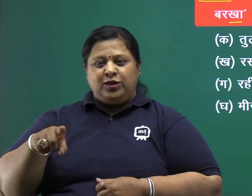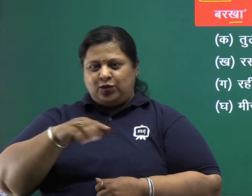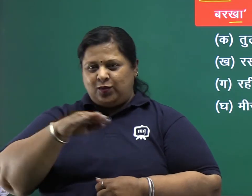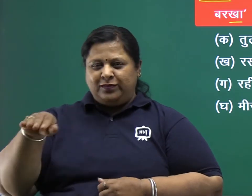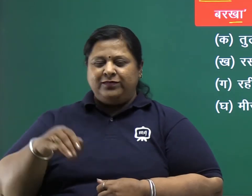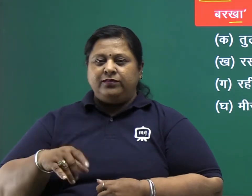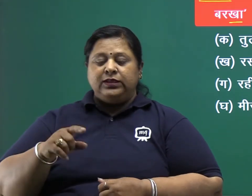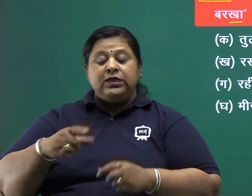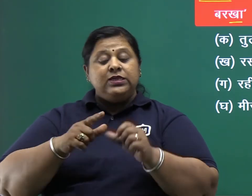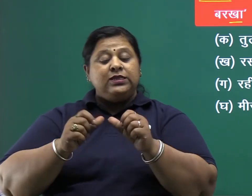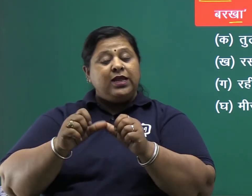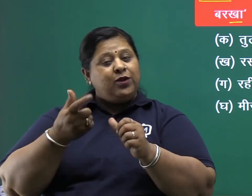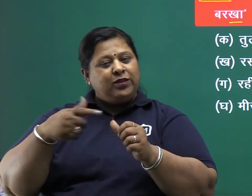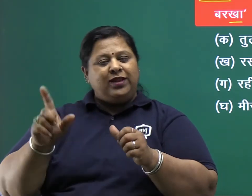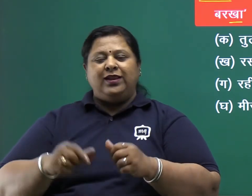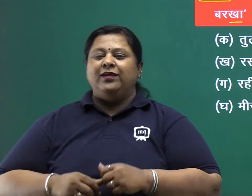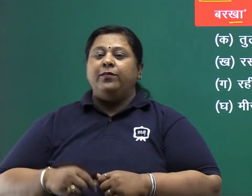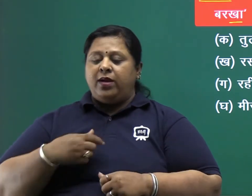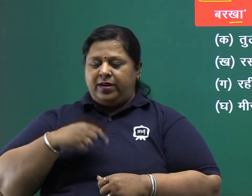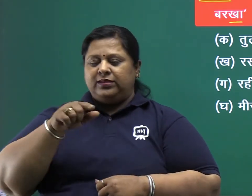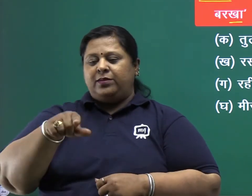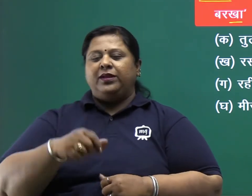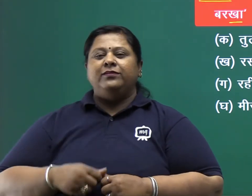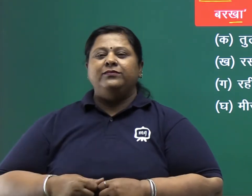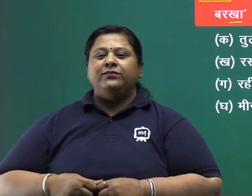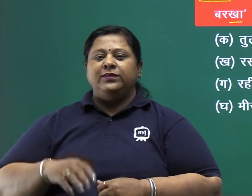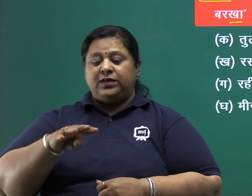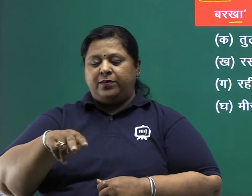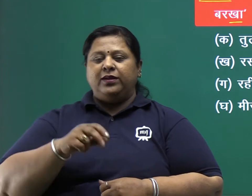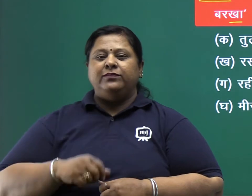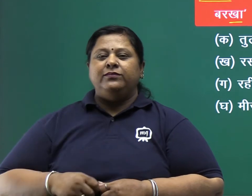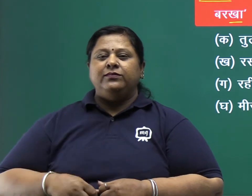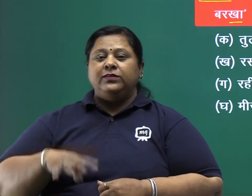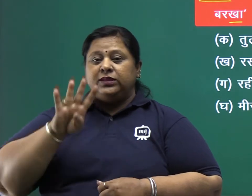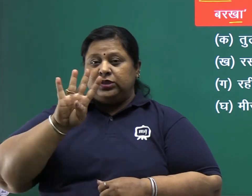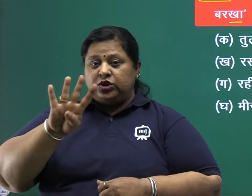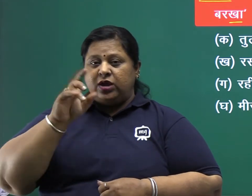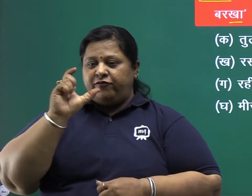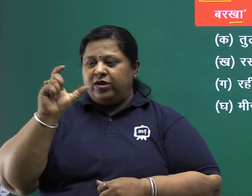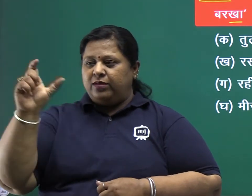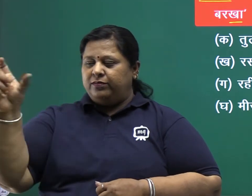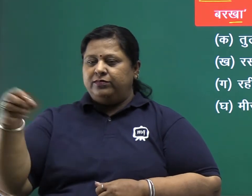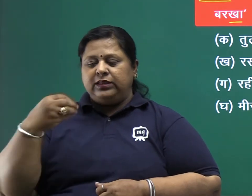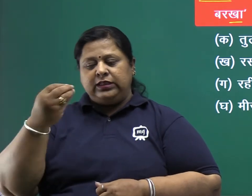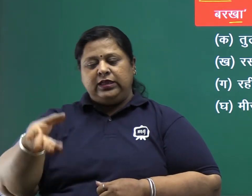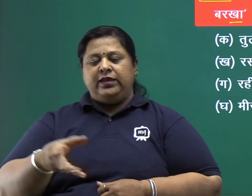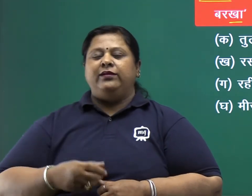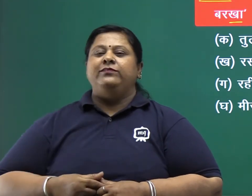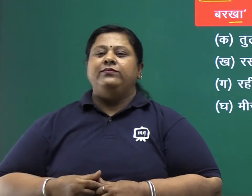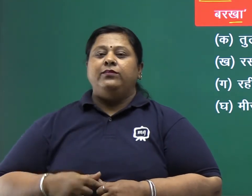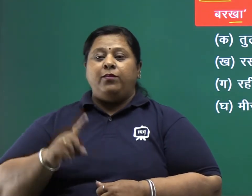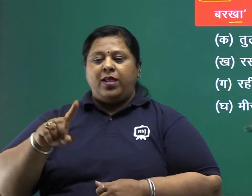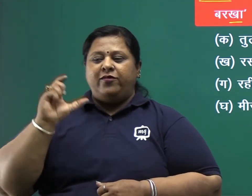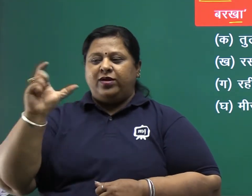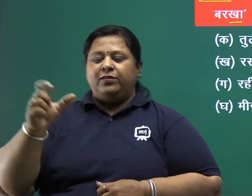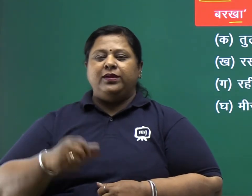बच्चों, सही उत्तर के लिए हमारे सामने यहाँ पर 4 विकल्प दिए गए हैं।